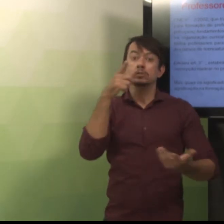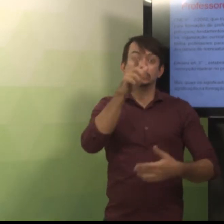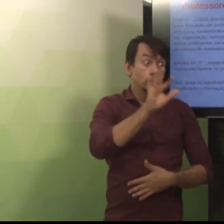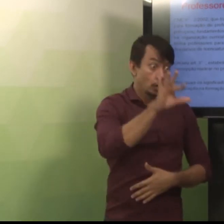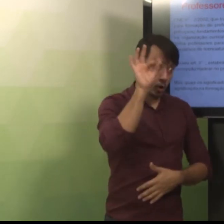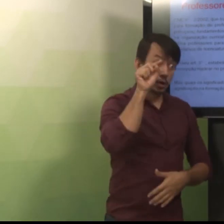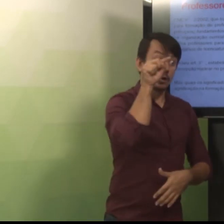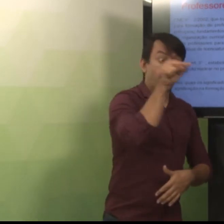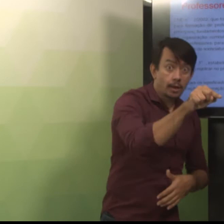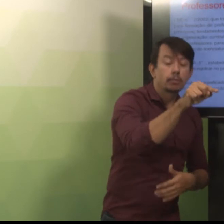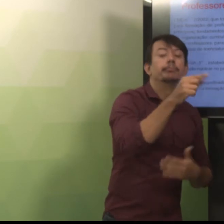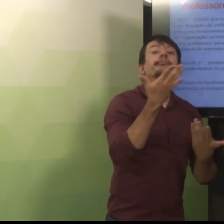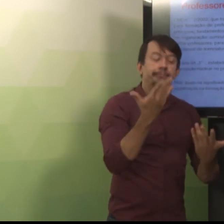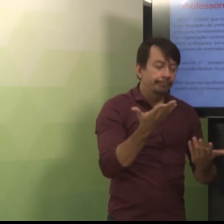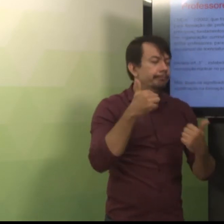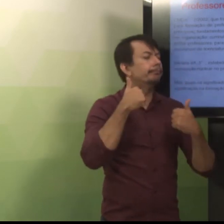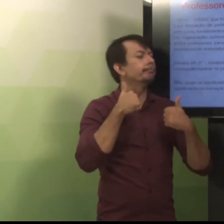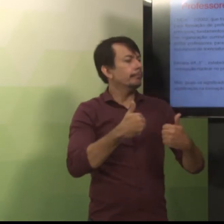escolher uma escola